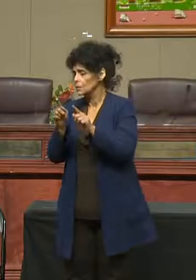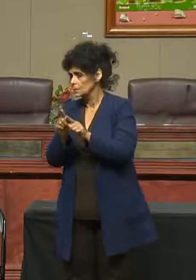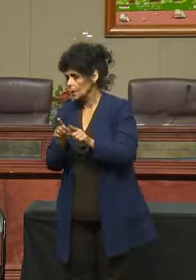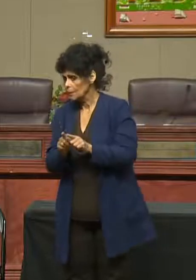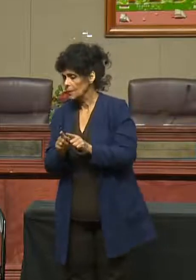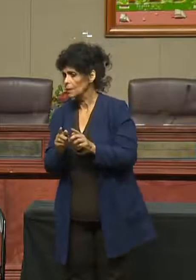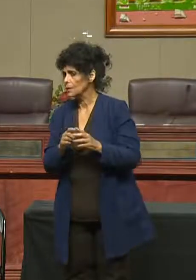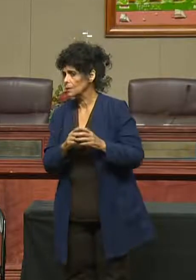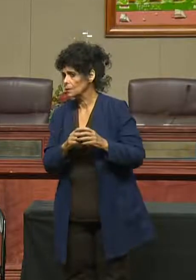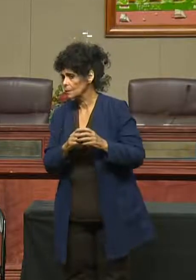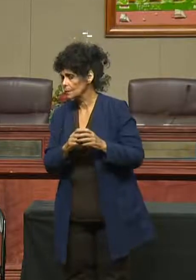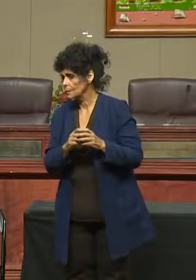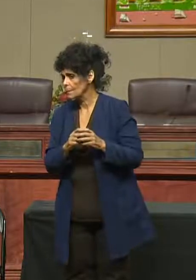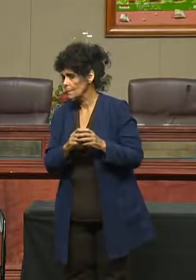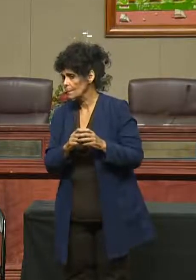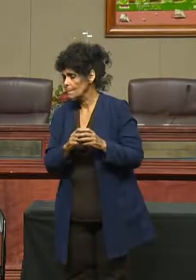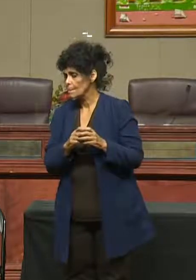responda,